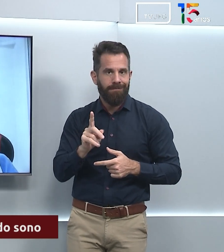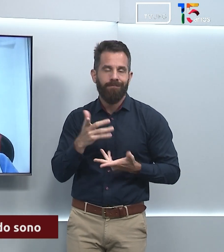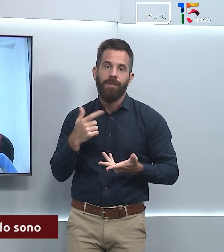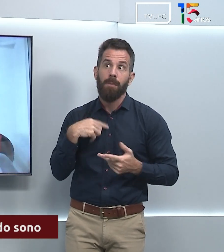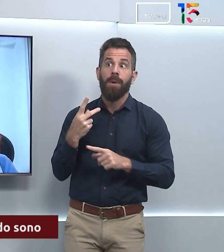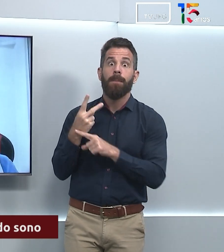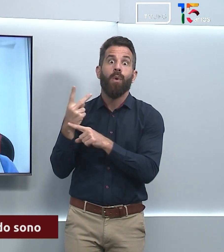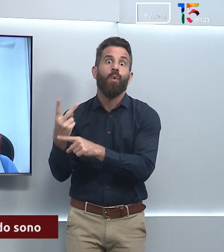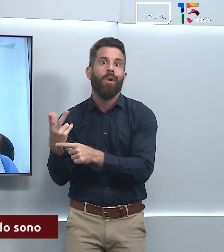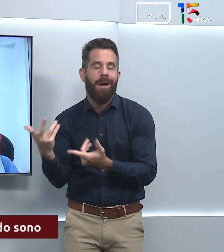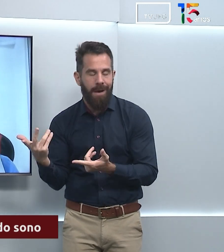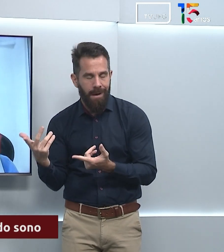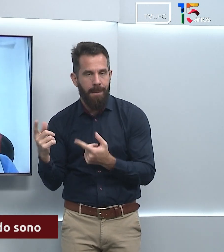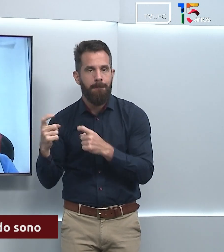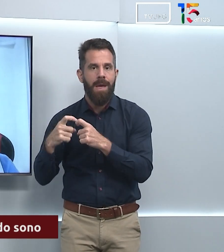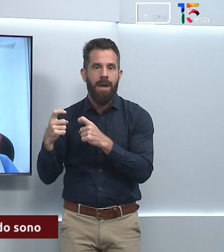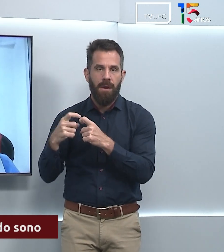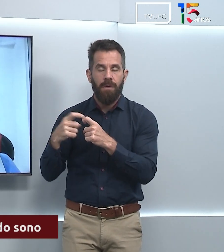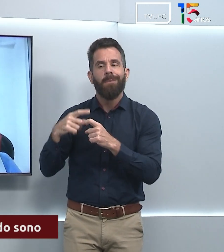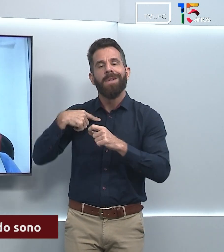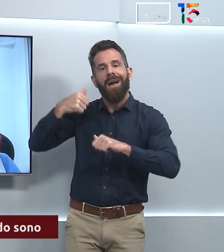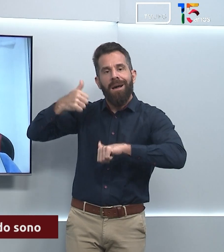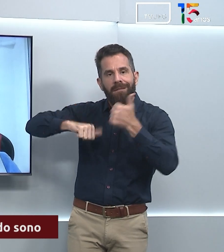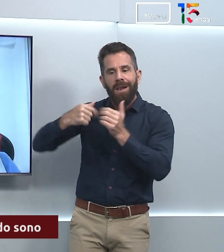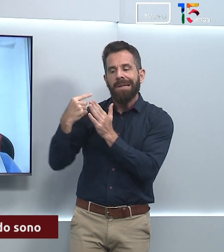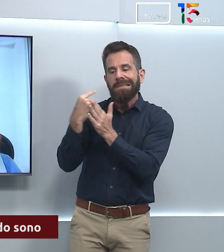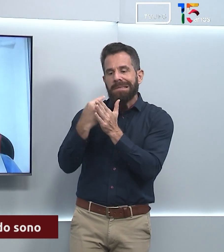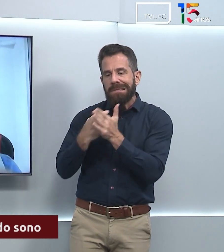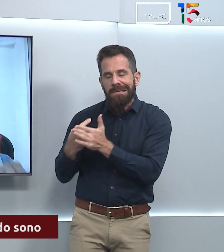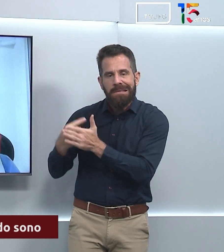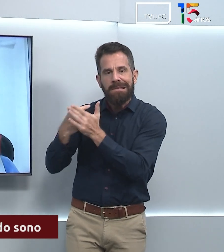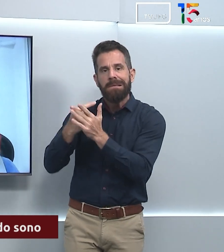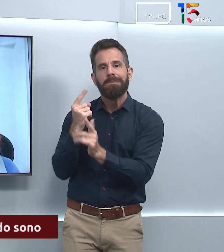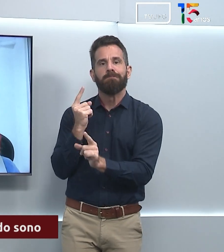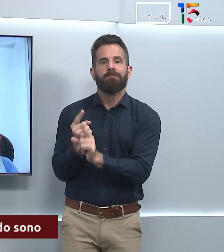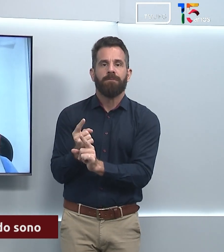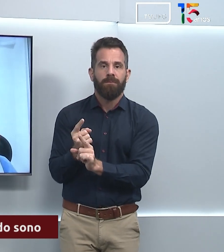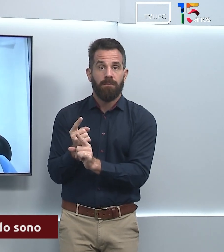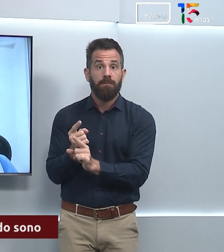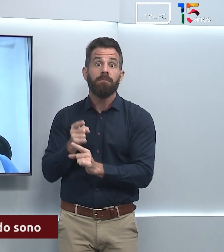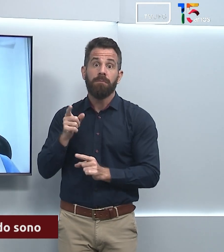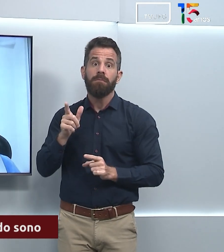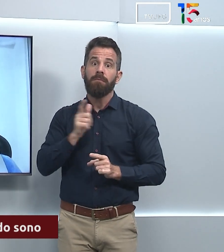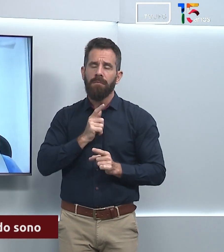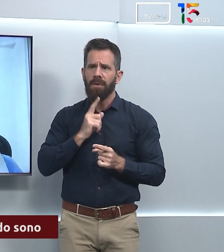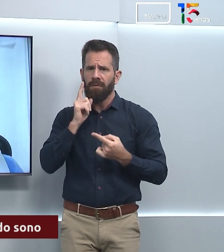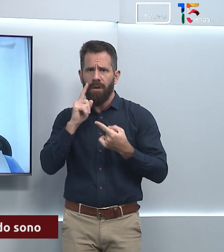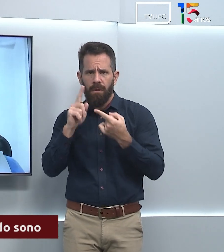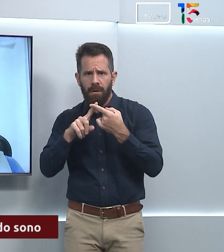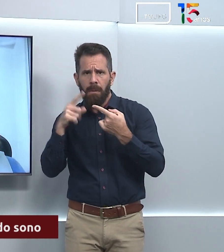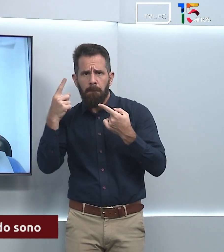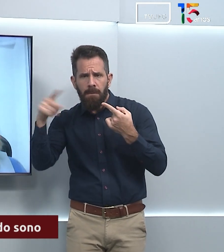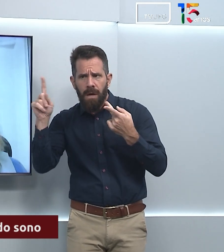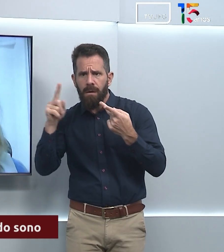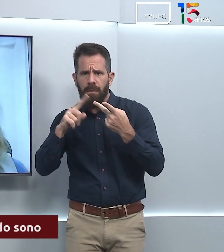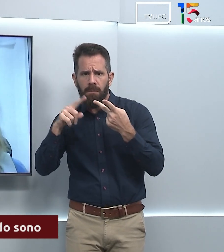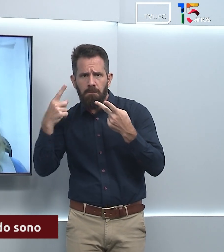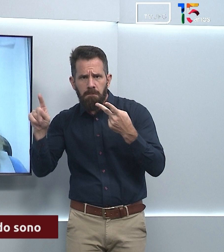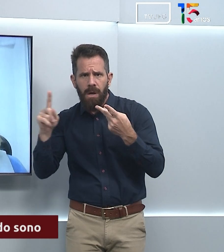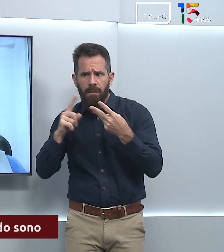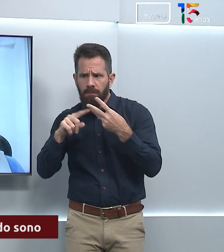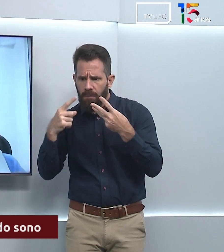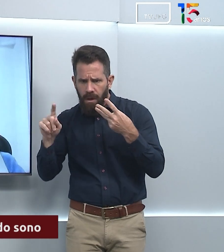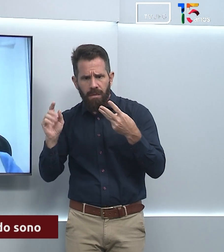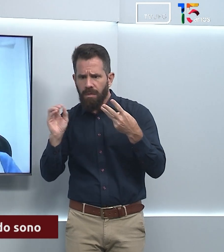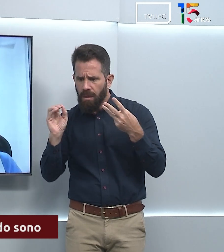também, outros hormônios, a gente tem que avaliar tudo. E é um diagnóstico de exclusão você dizer, não, realmente você tem uma insônia primária, e